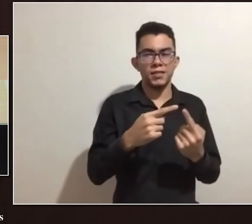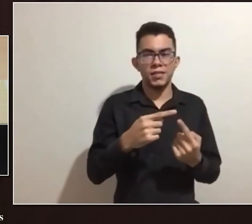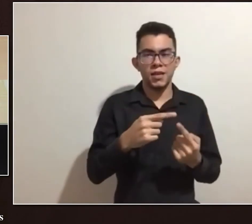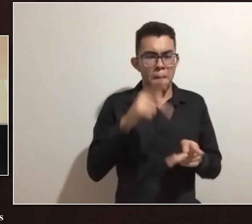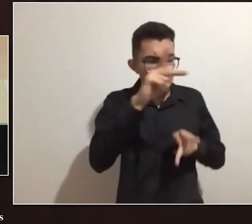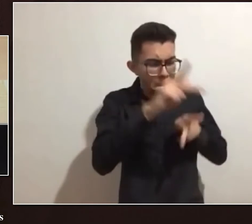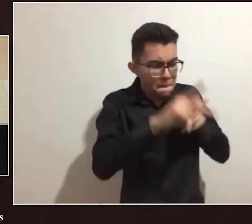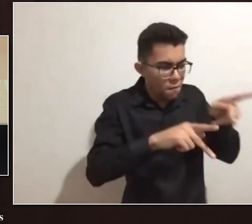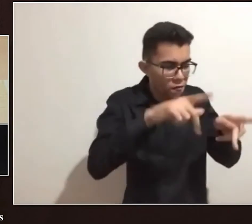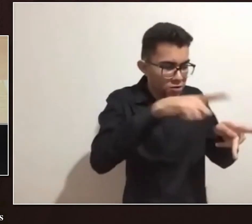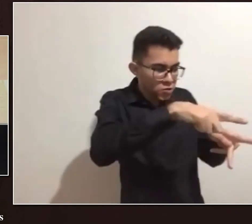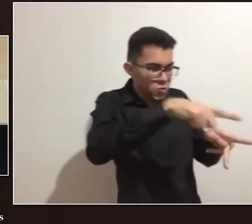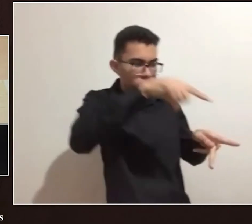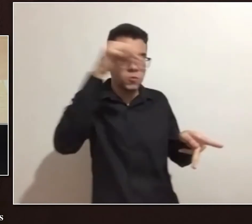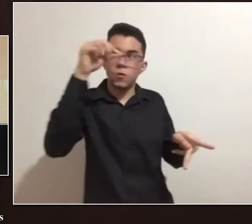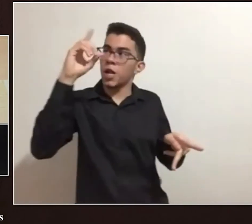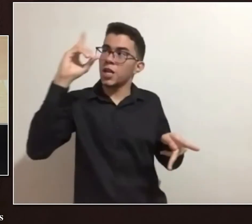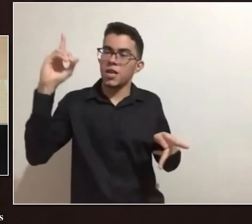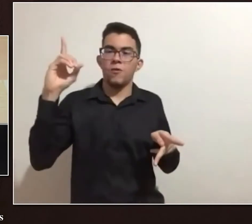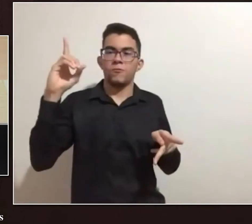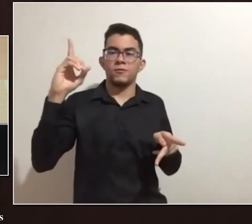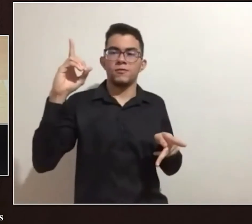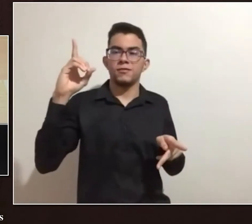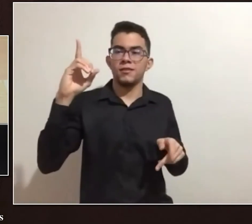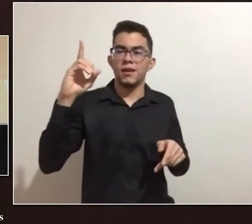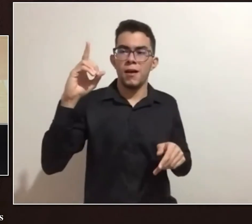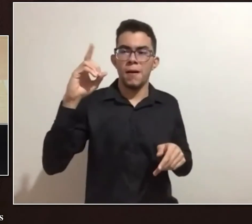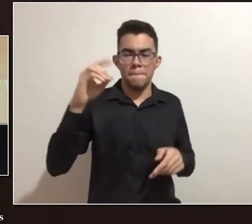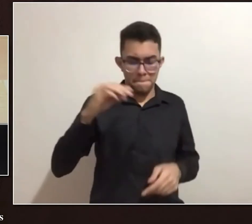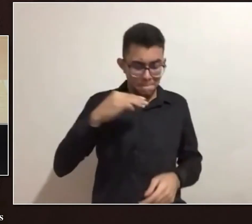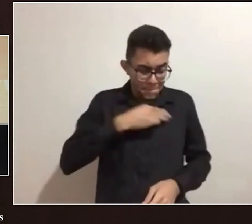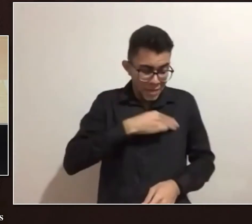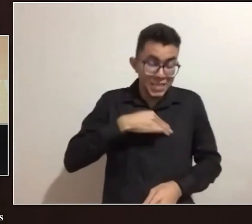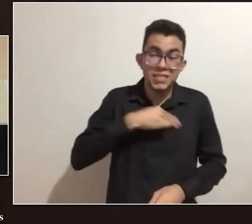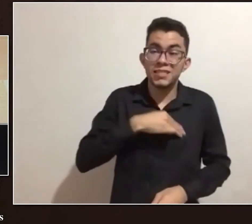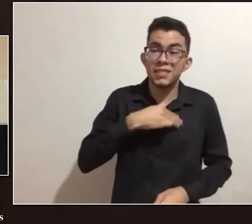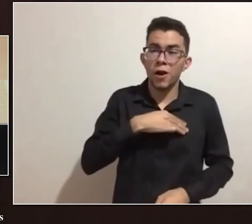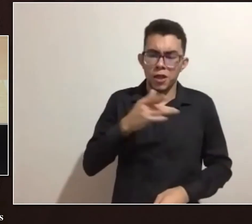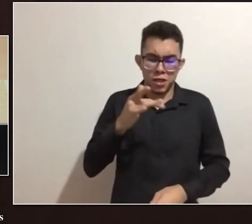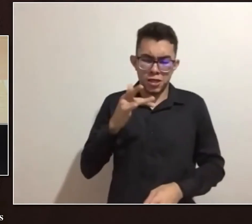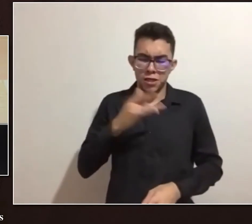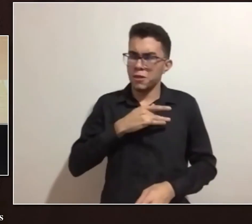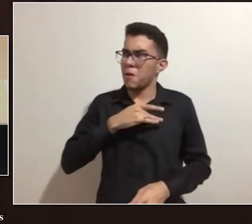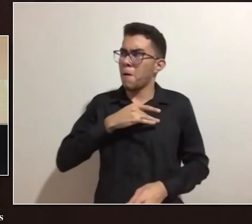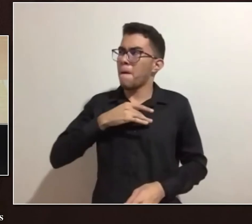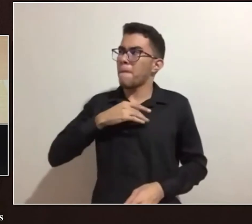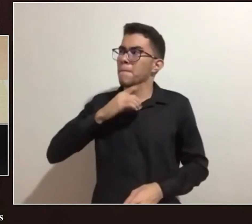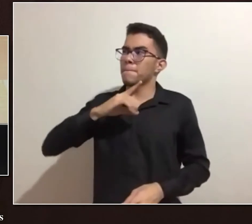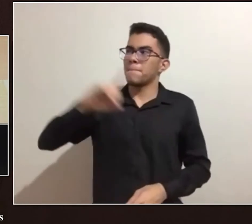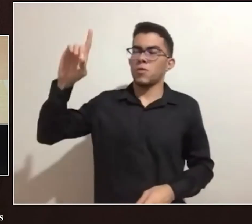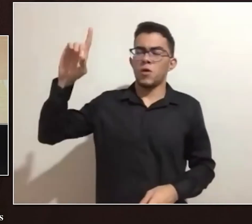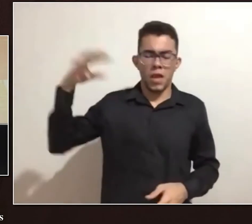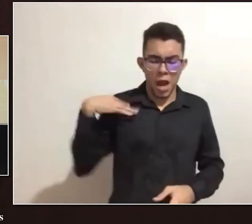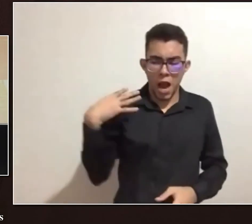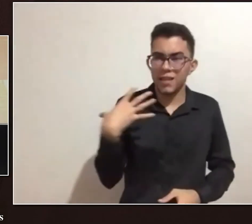que não tinhais alcançado misericórdia, mas agora alcançaste